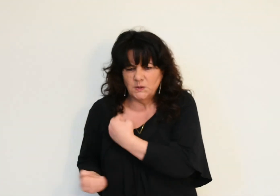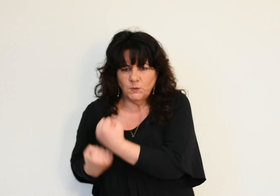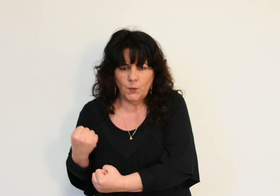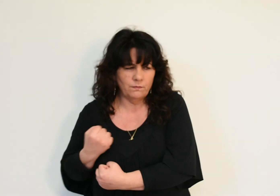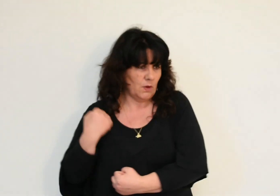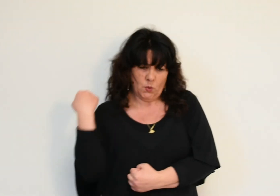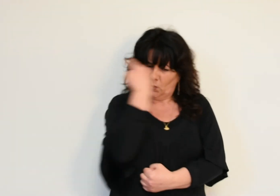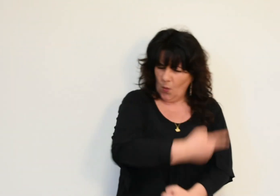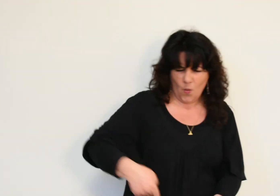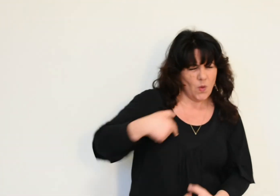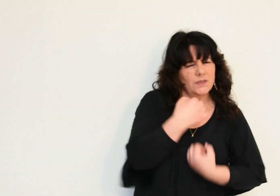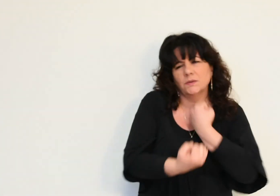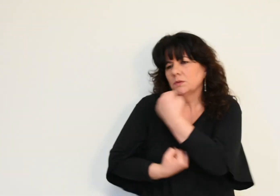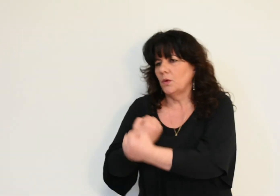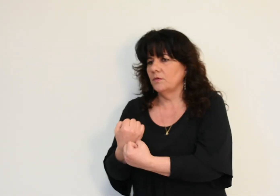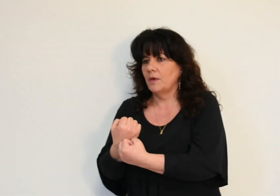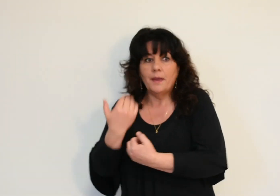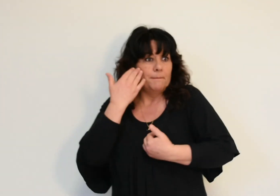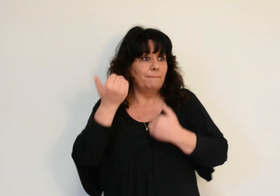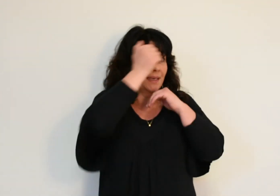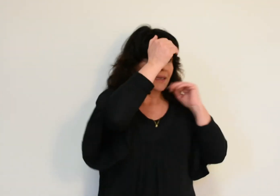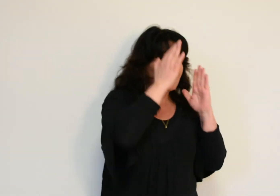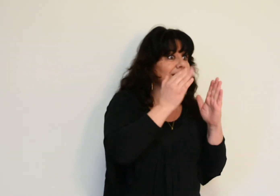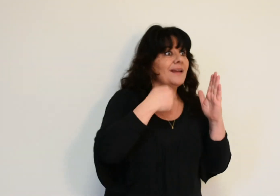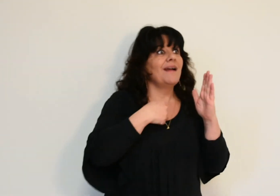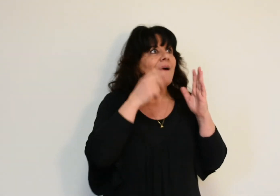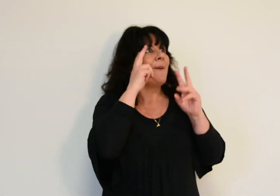l'honneur, tous partagent sa joie.